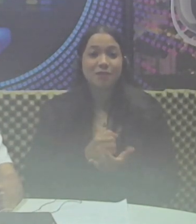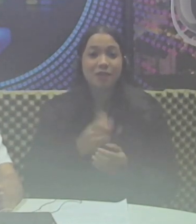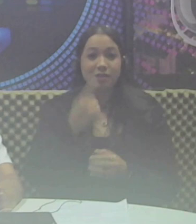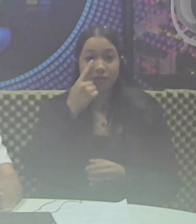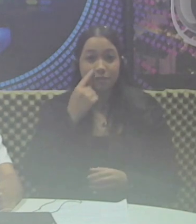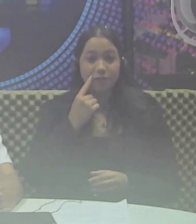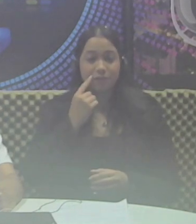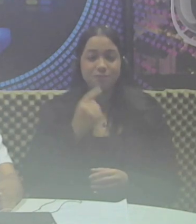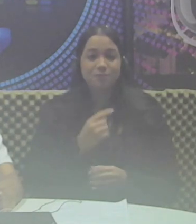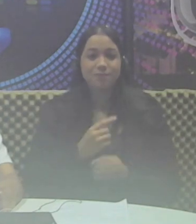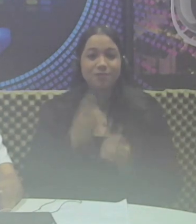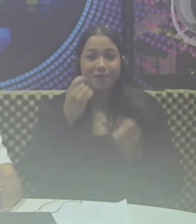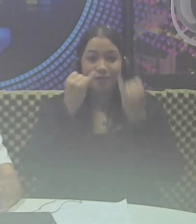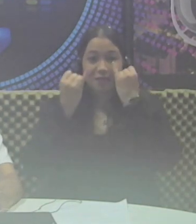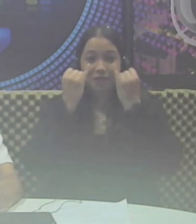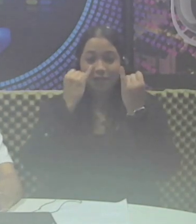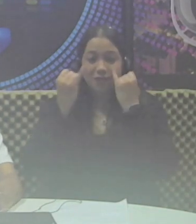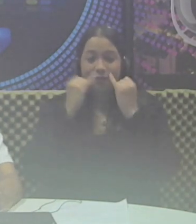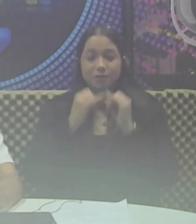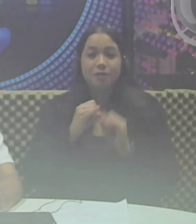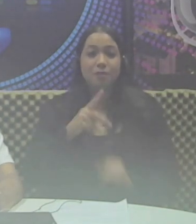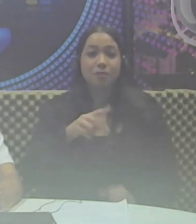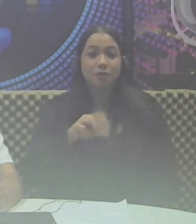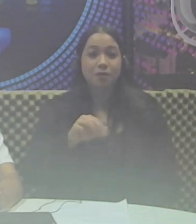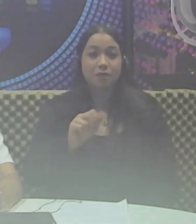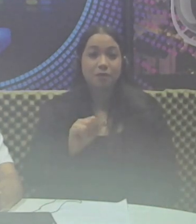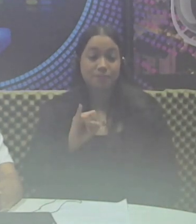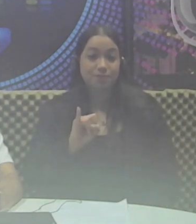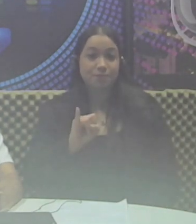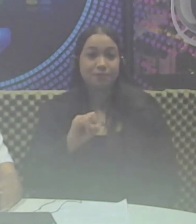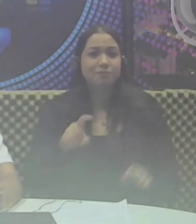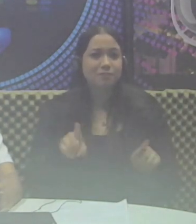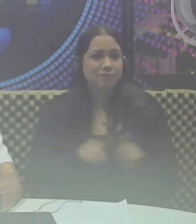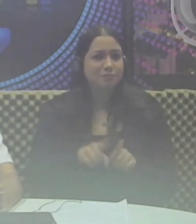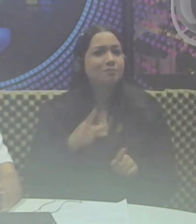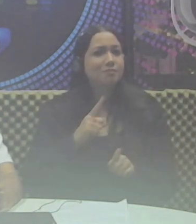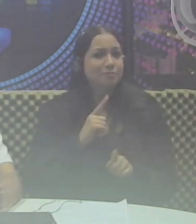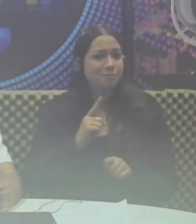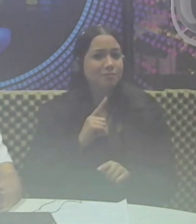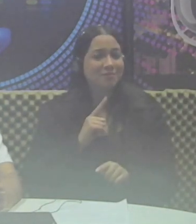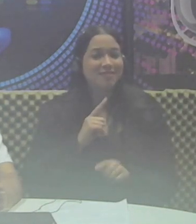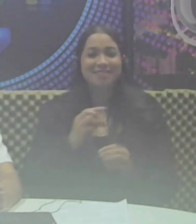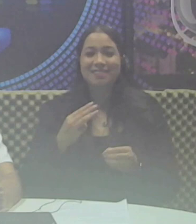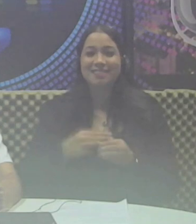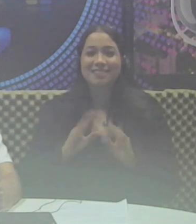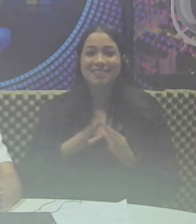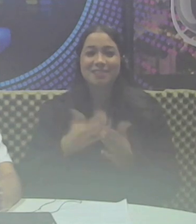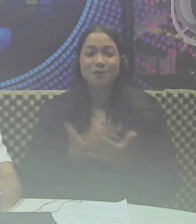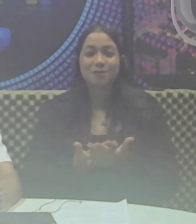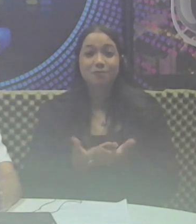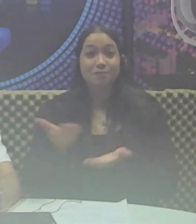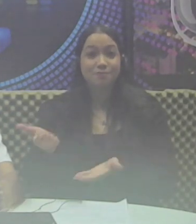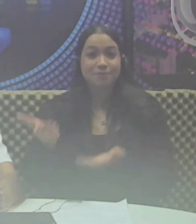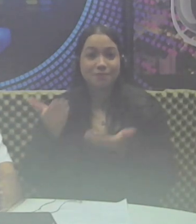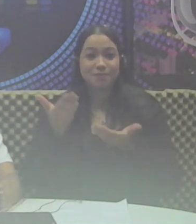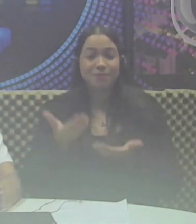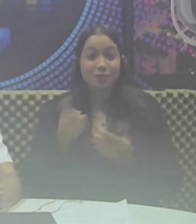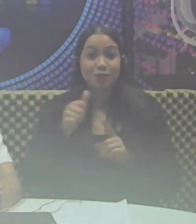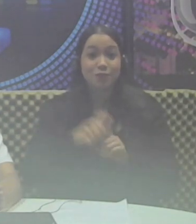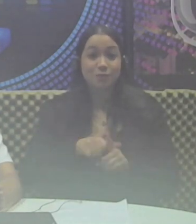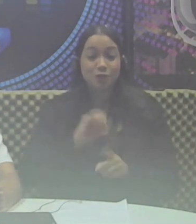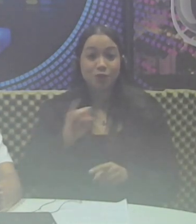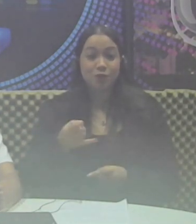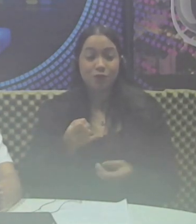Programa Municipal de Alimentação Escolar, o PMAE, também indicam ainda que a rede municipal de ensino recebeu desde janeiro